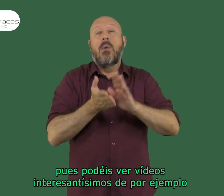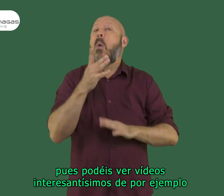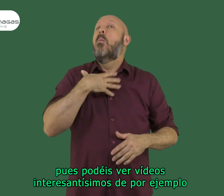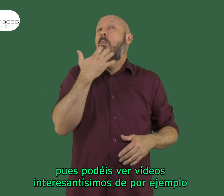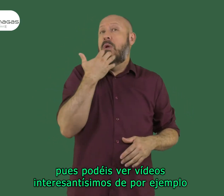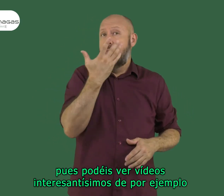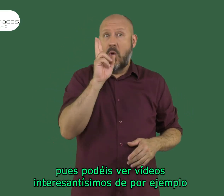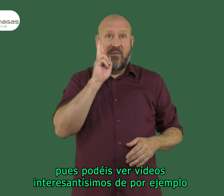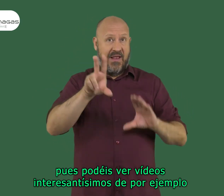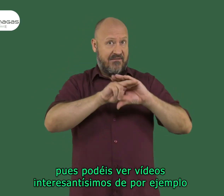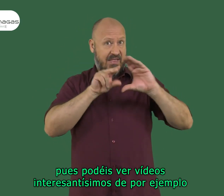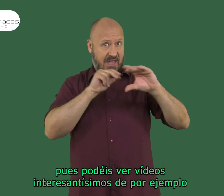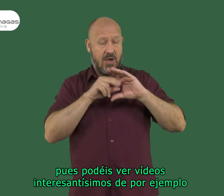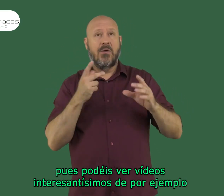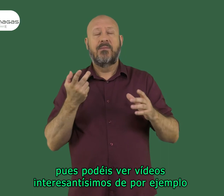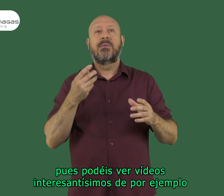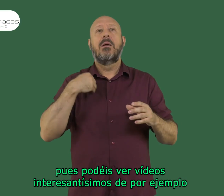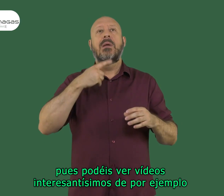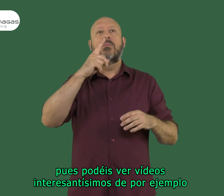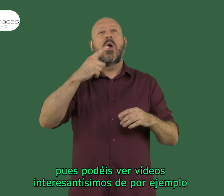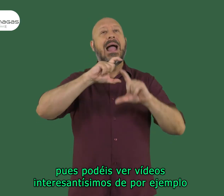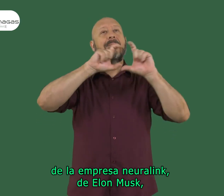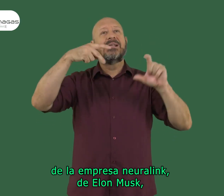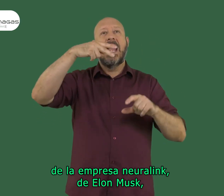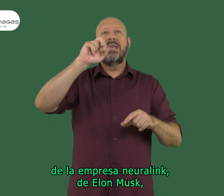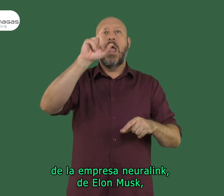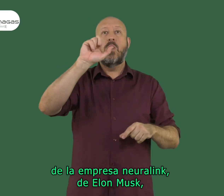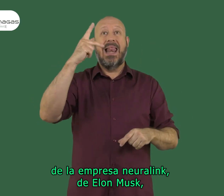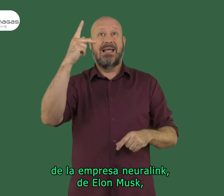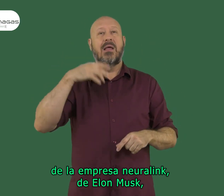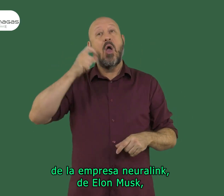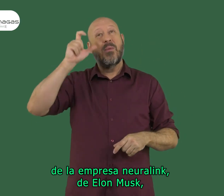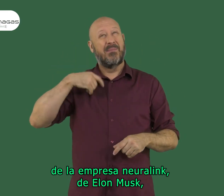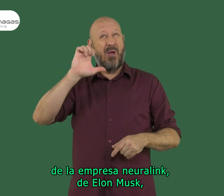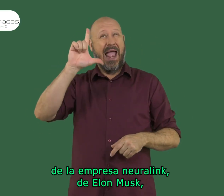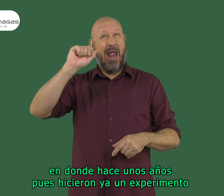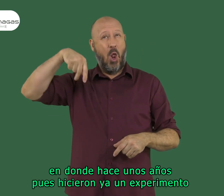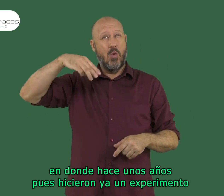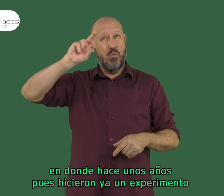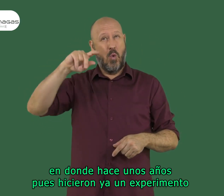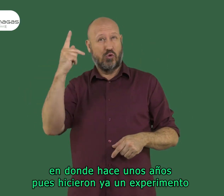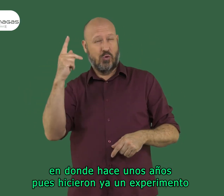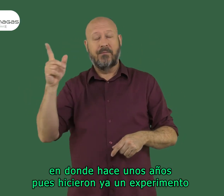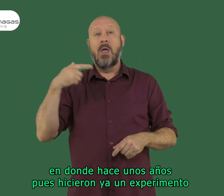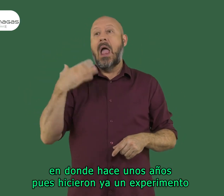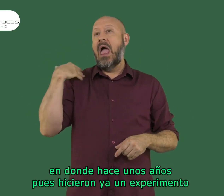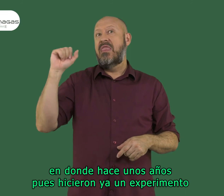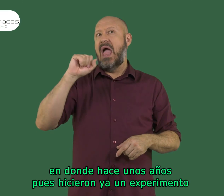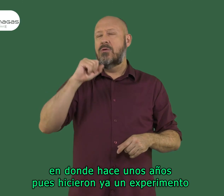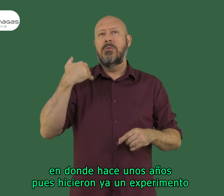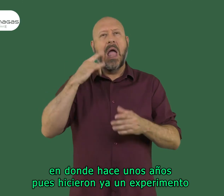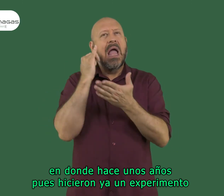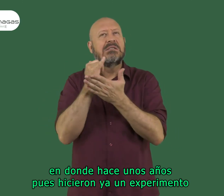pues podéis ver vídeos interesantísimos por ejemplo, de la empresa Neuralink de Elon Musk, en donde hace unos años pues hicieron